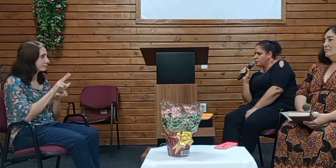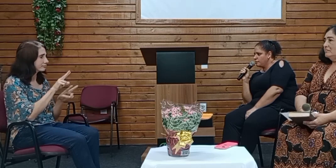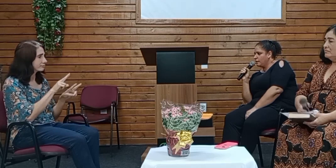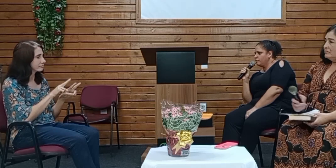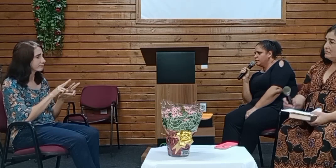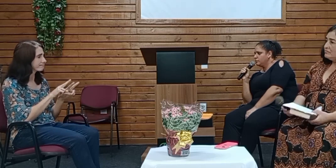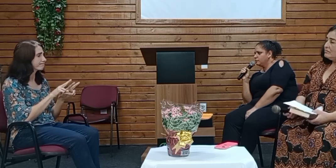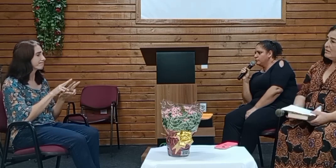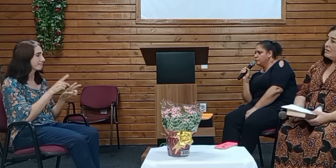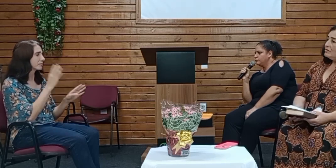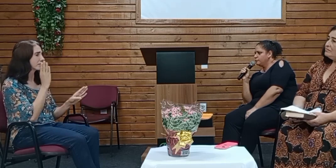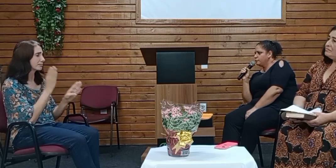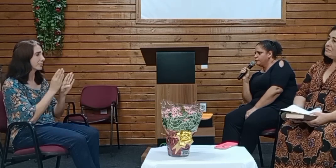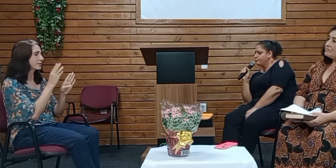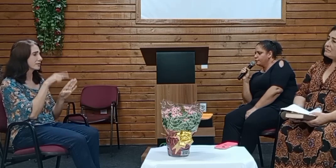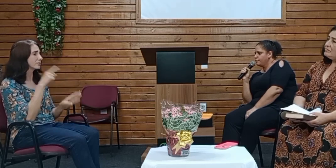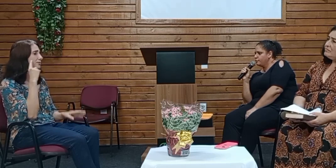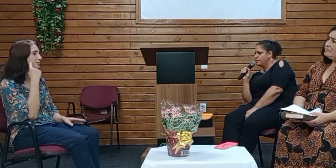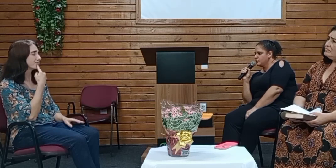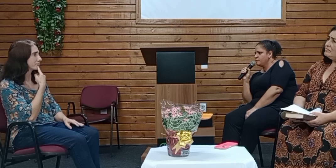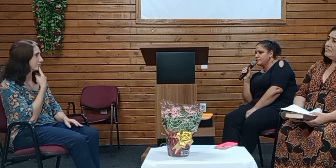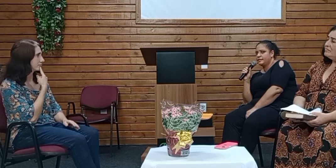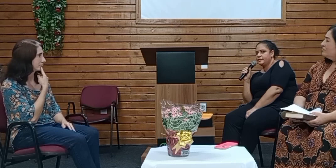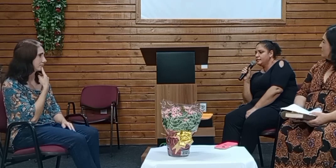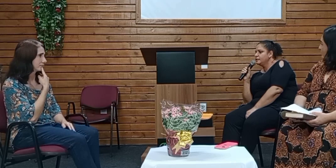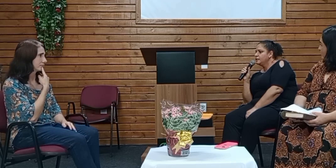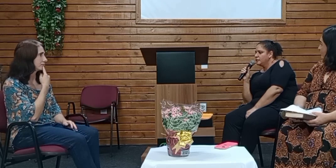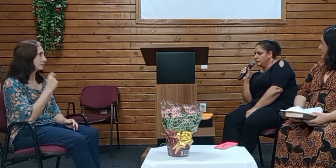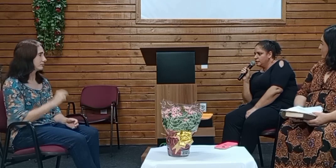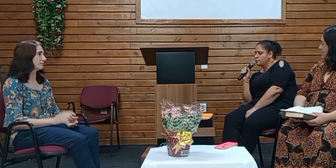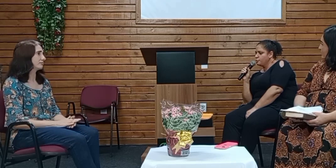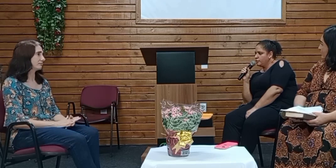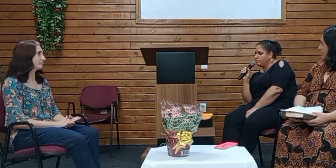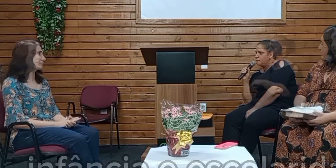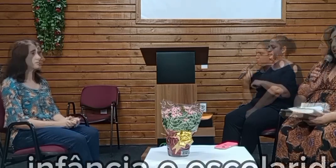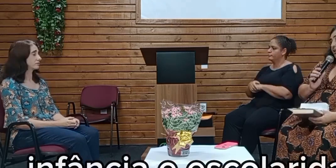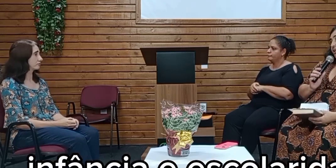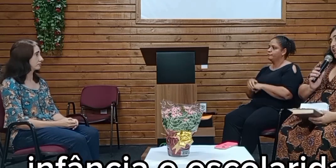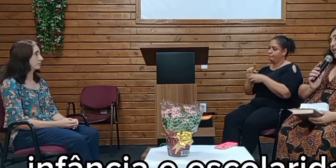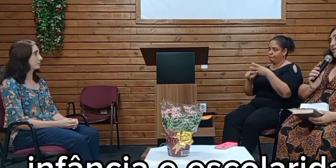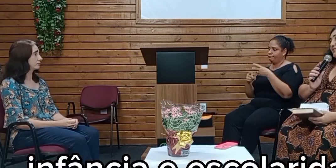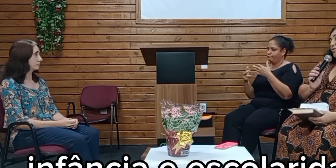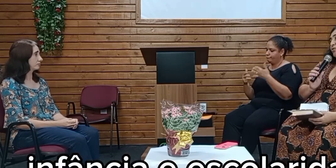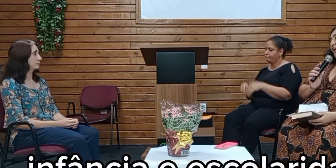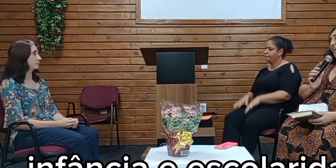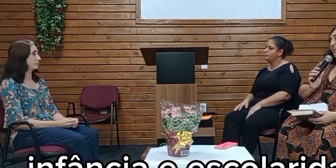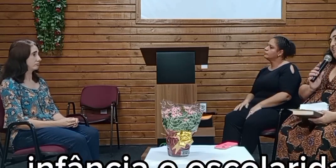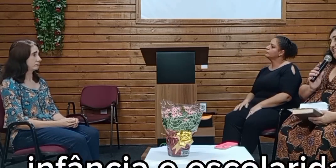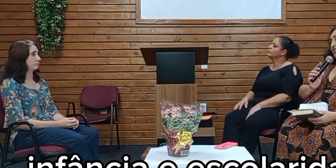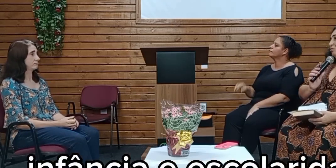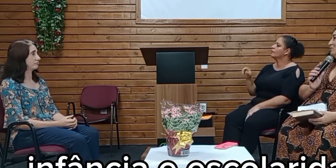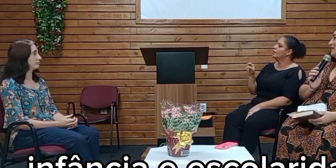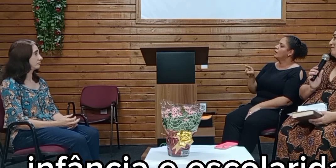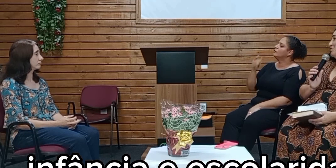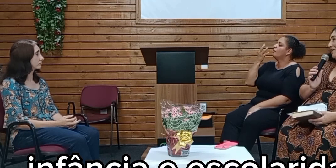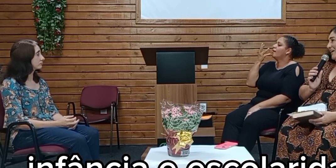o hospital, então, e foram feitos exames, e aí descobriram, então. E daí, assim, quando tu era criança, assim,